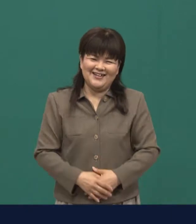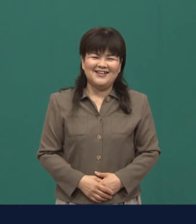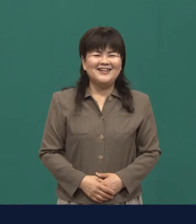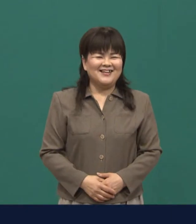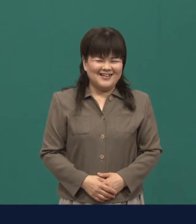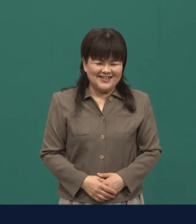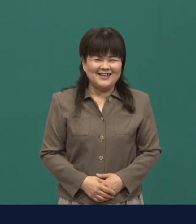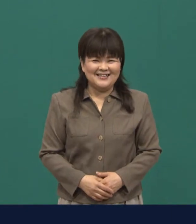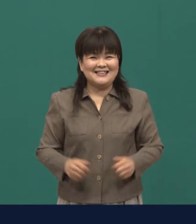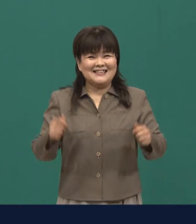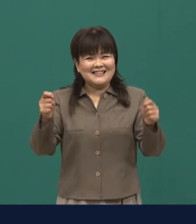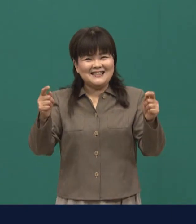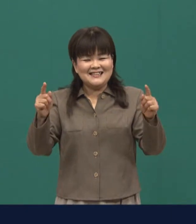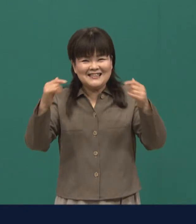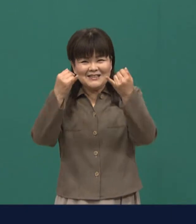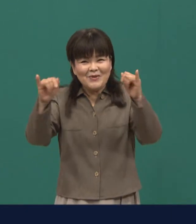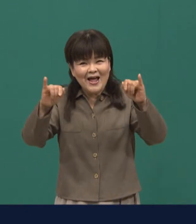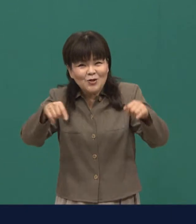ました。